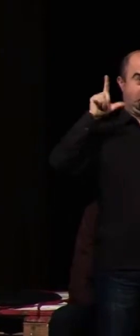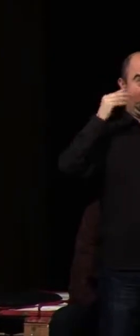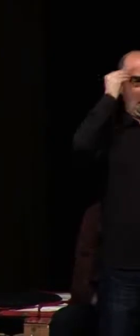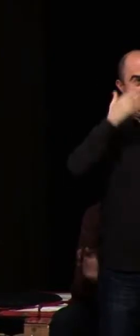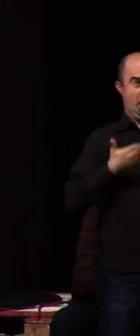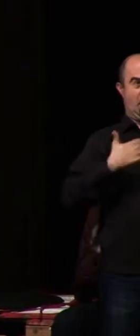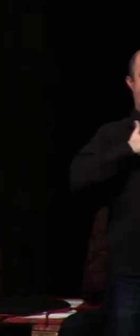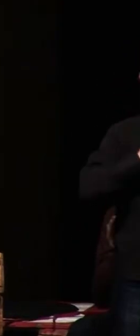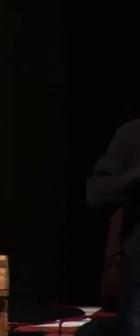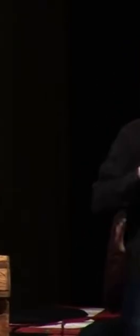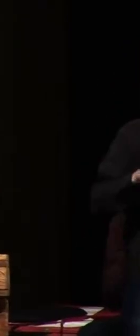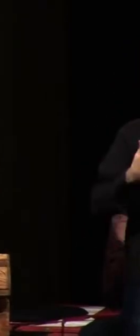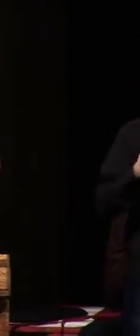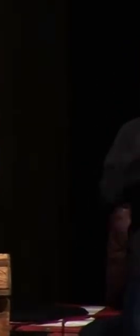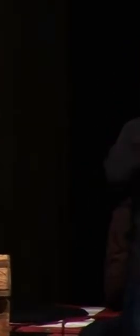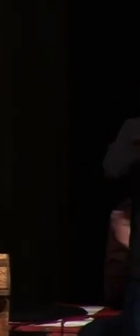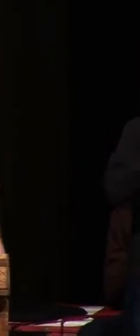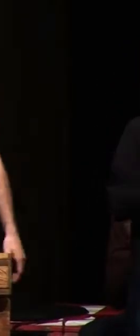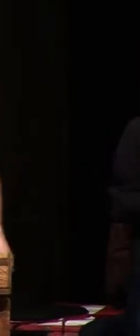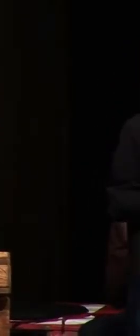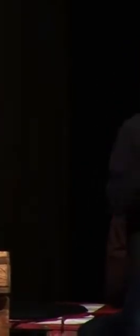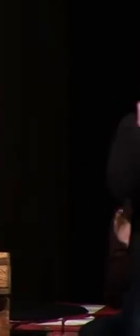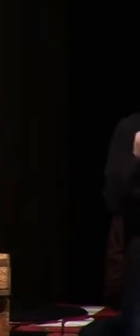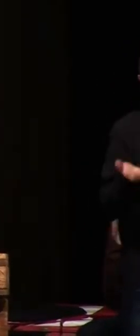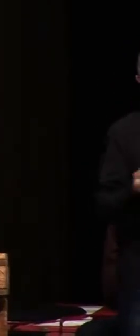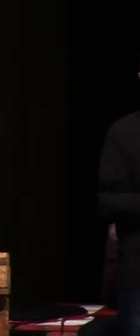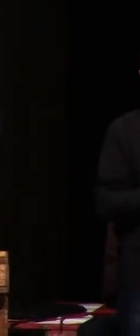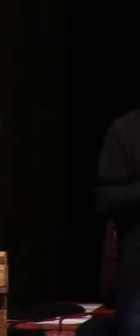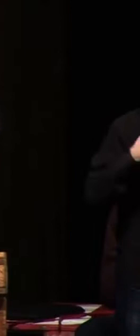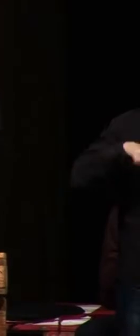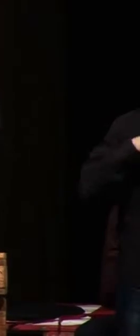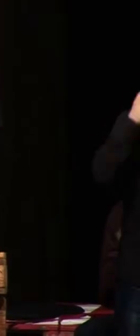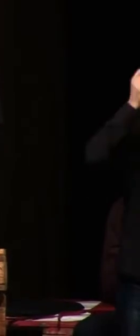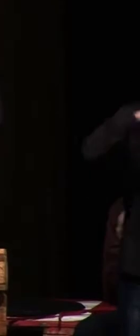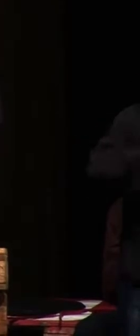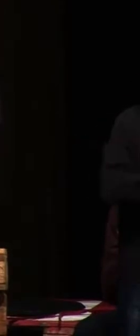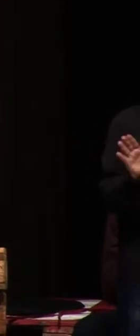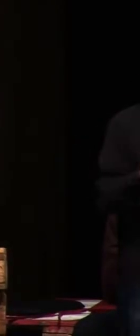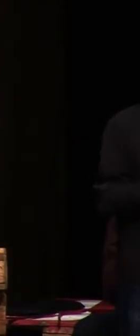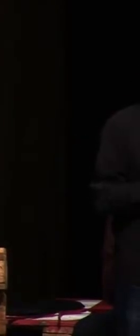pensant que es pot fer així, però nosaltres mai hem pensat que això sigui possible.